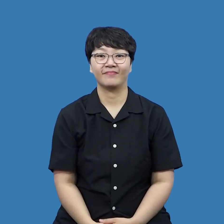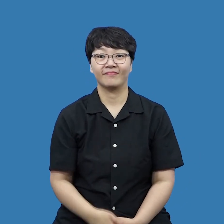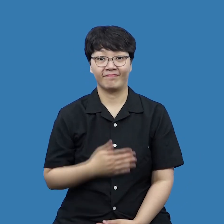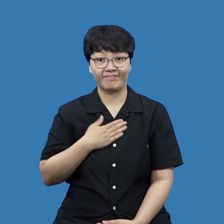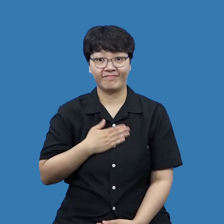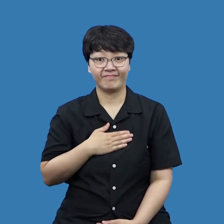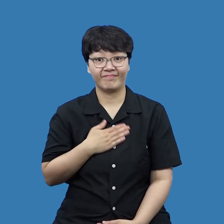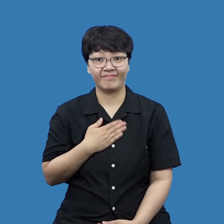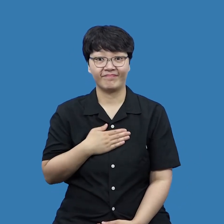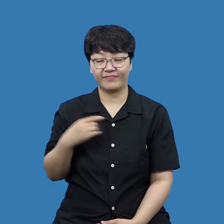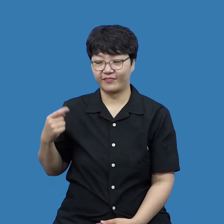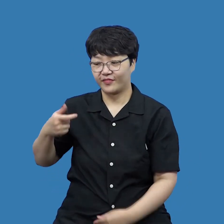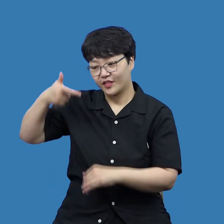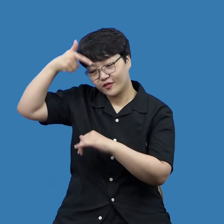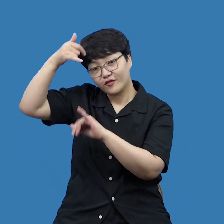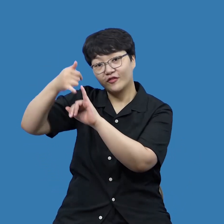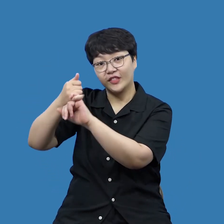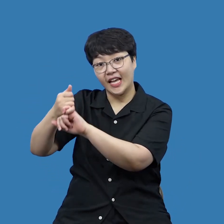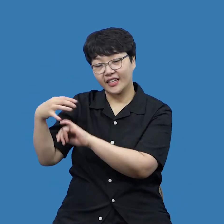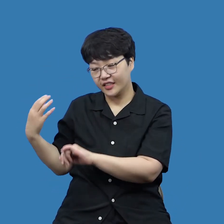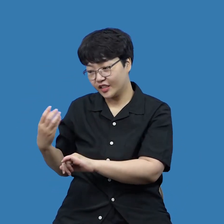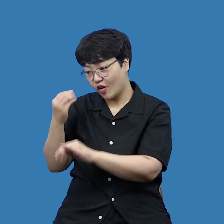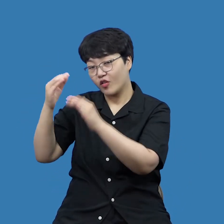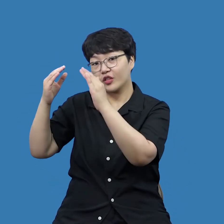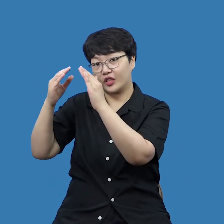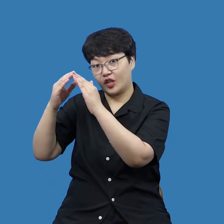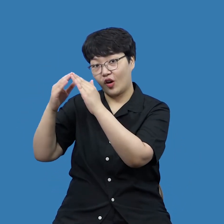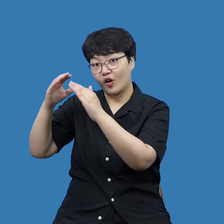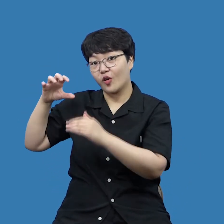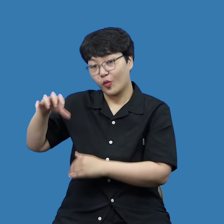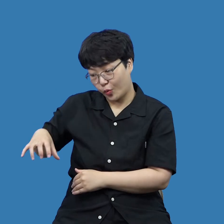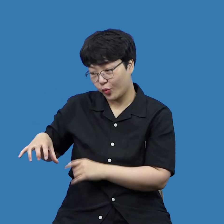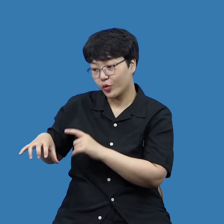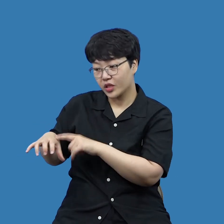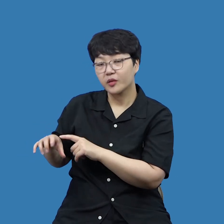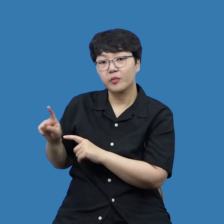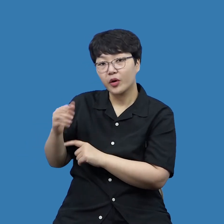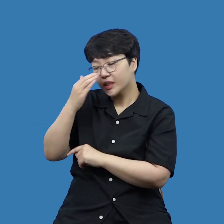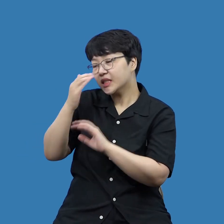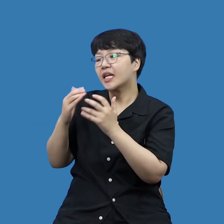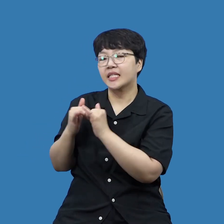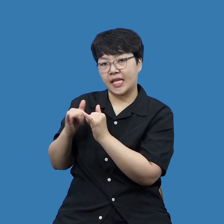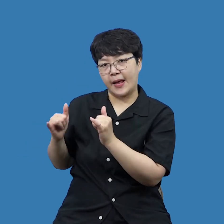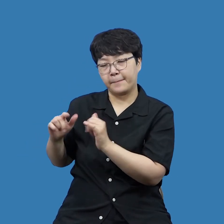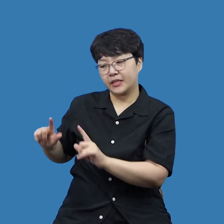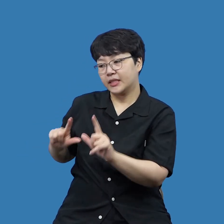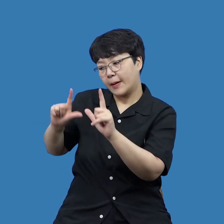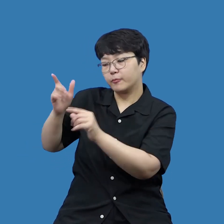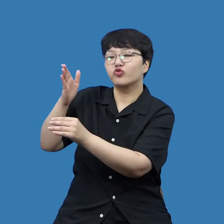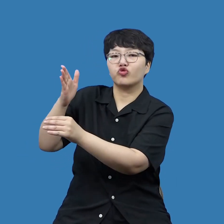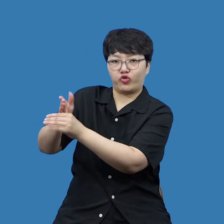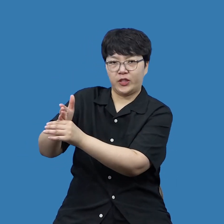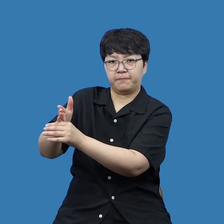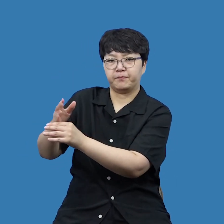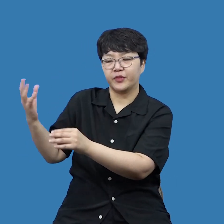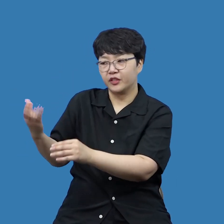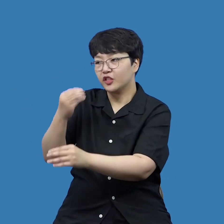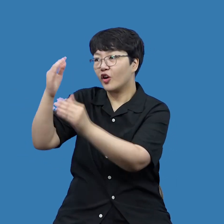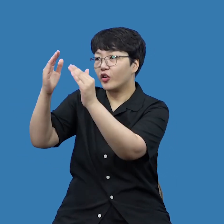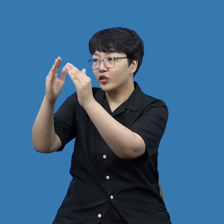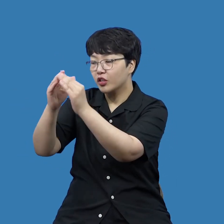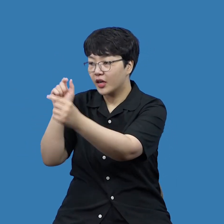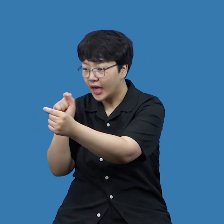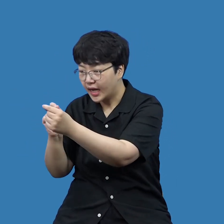구약 성전이 구약의 하나님의 백성들의 삶의 중심이었던 것처럼 신약 시대에도